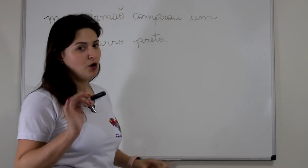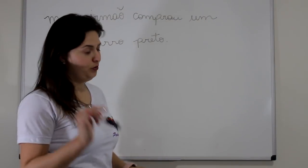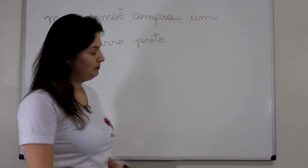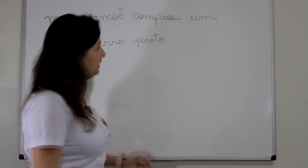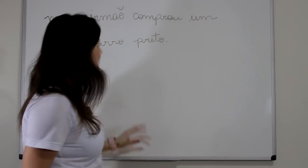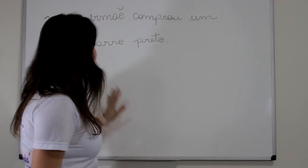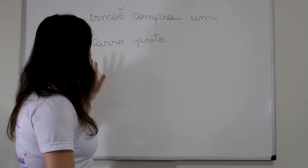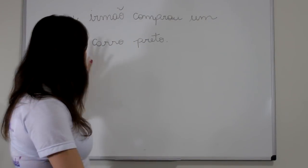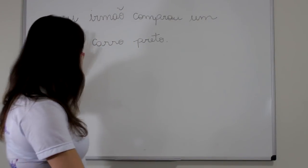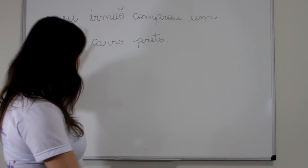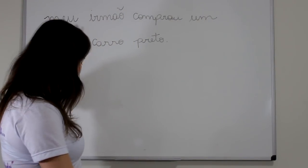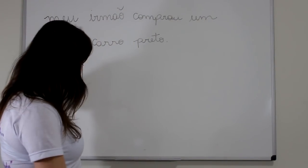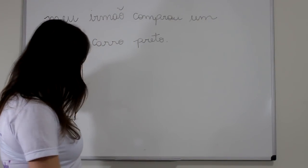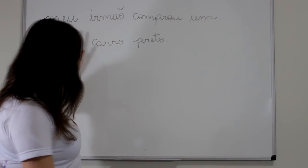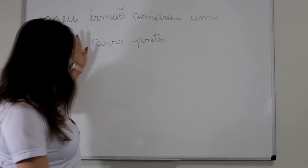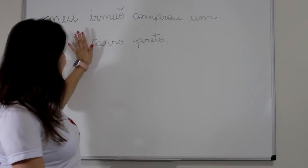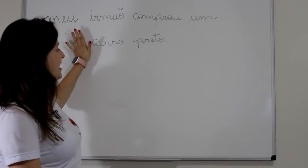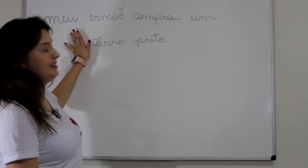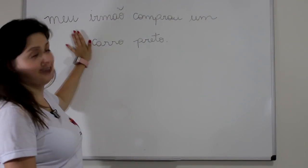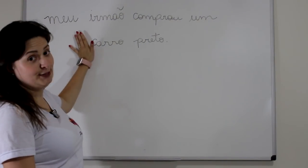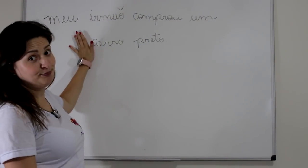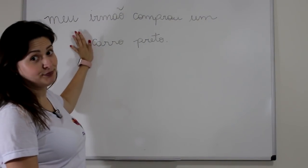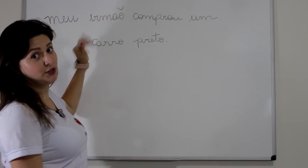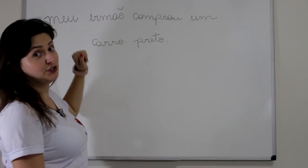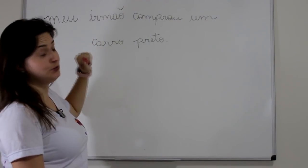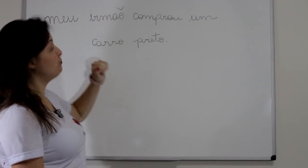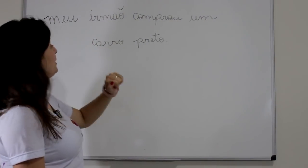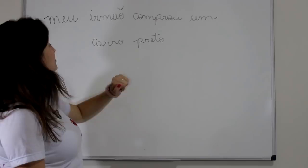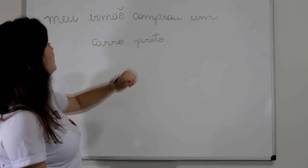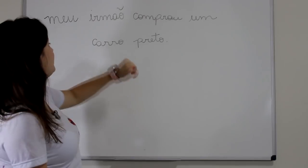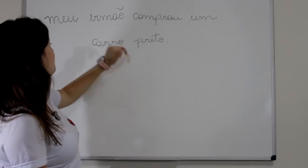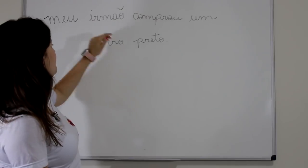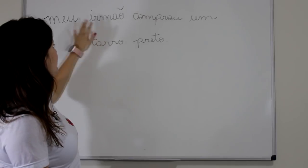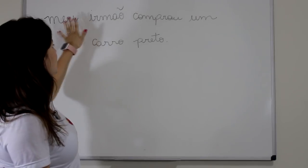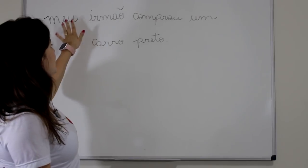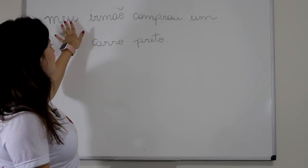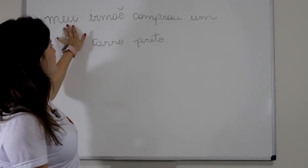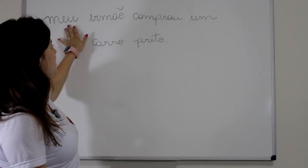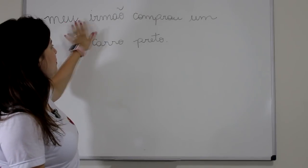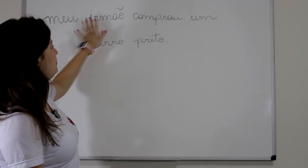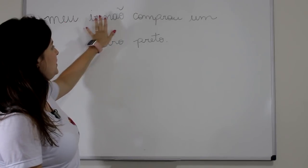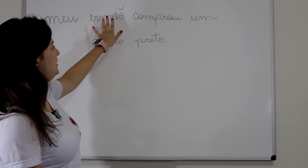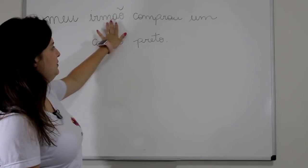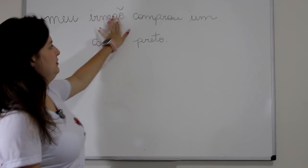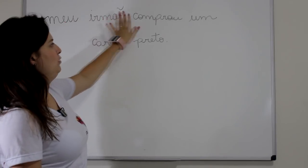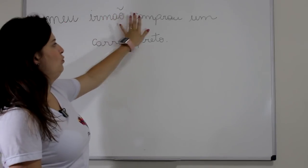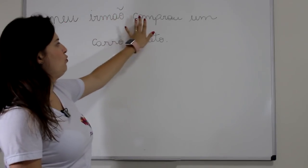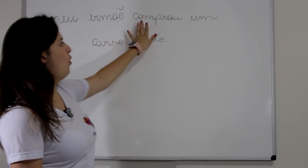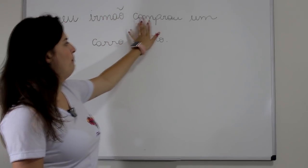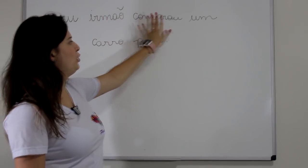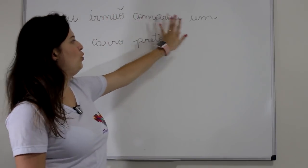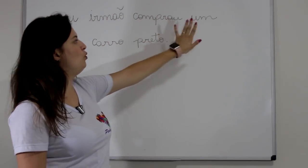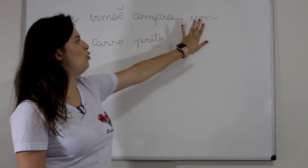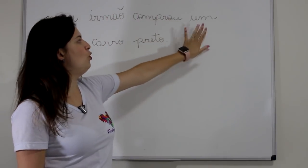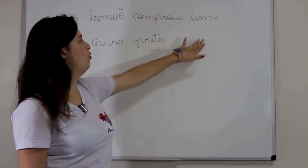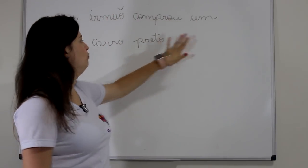Bom, então a frase será essa, que nós vamos praticar agora. Meu irmão comprou